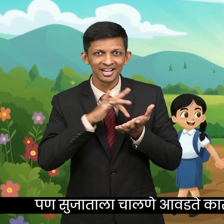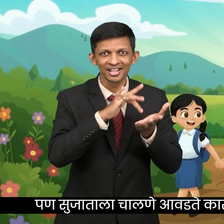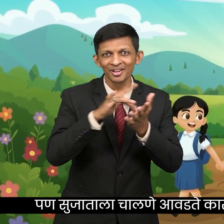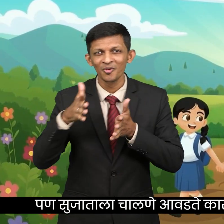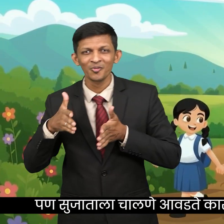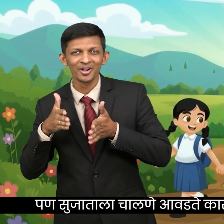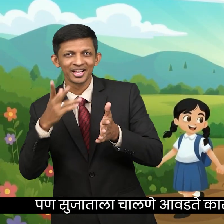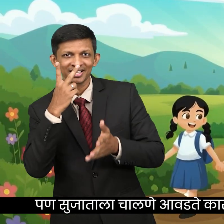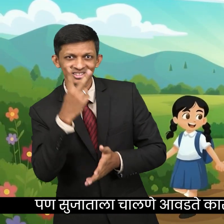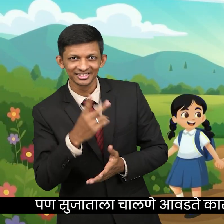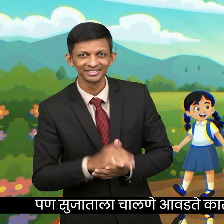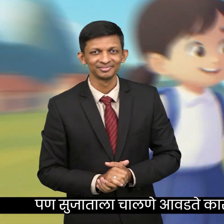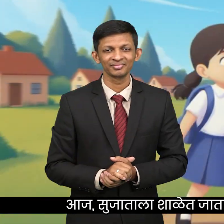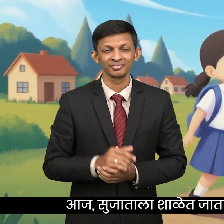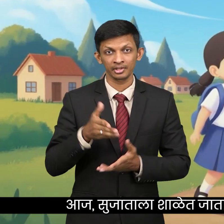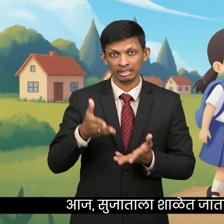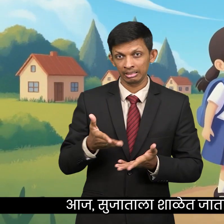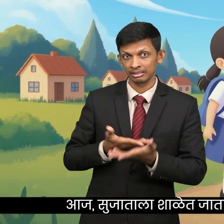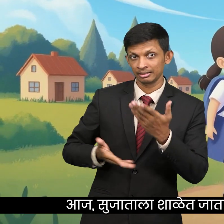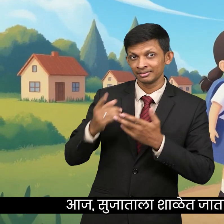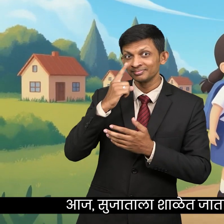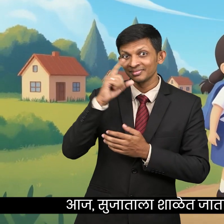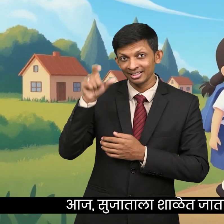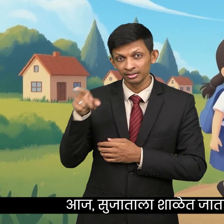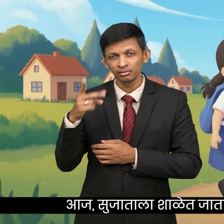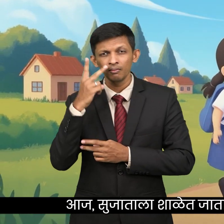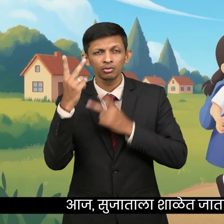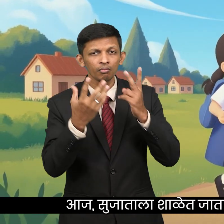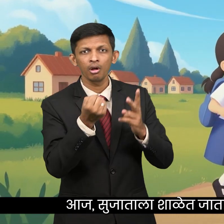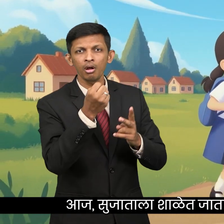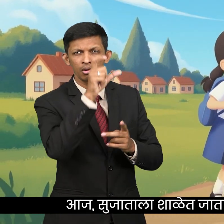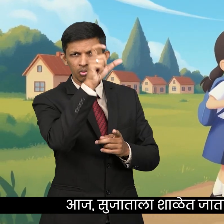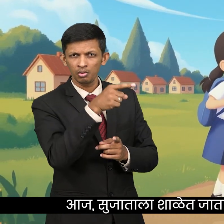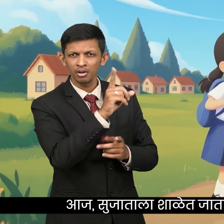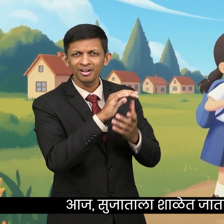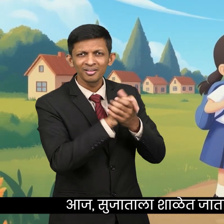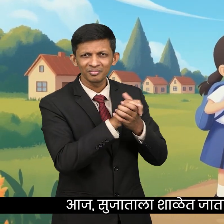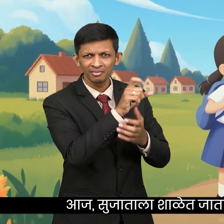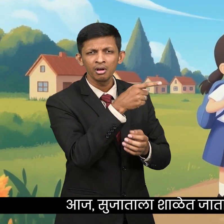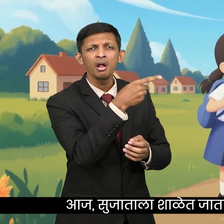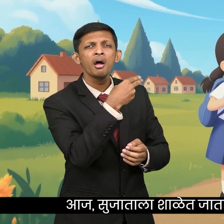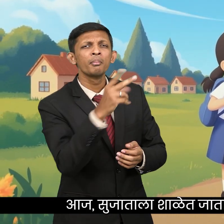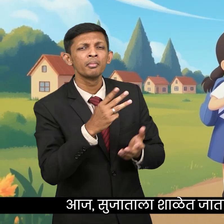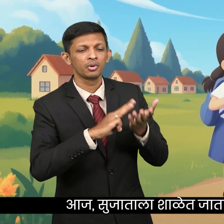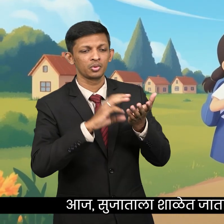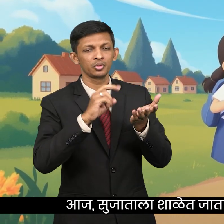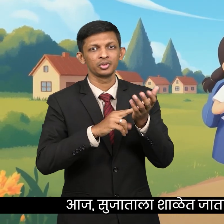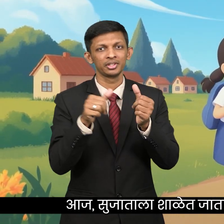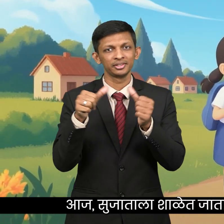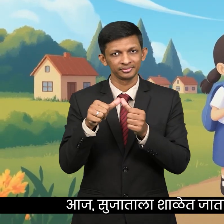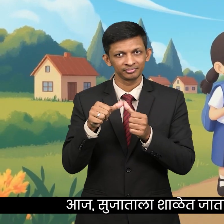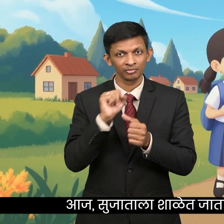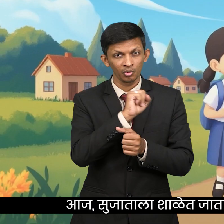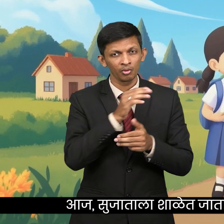ठिकाणे दिसतात. आज सुजाताला शाळेत जाताना मोना